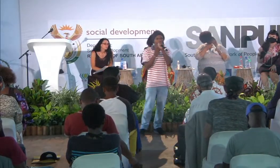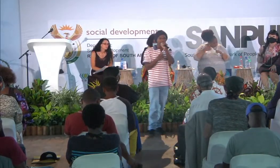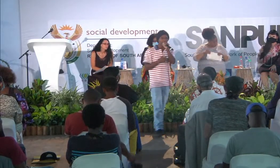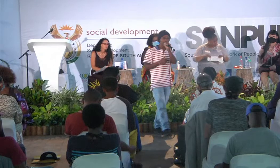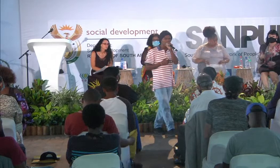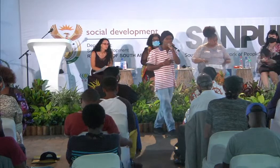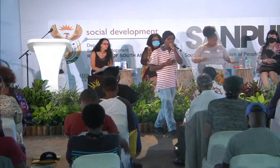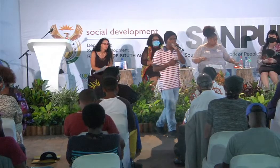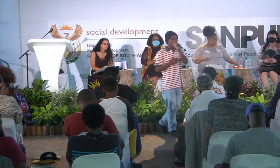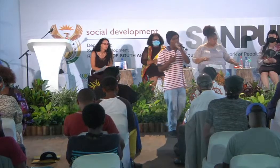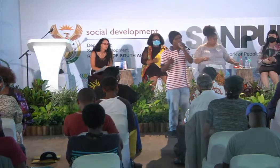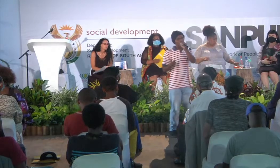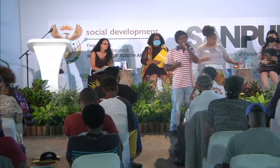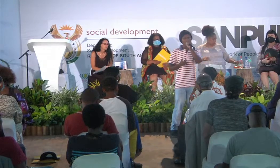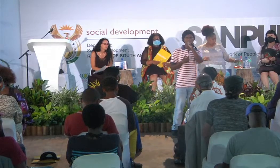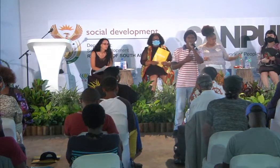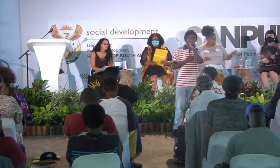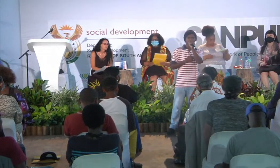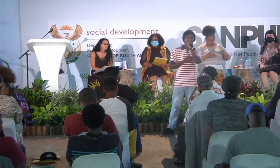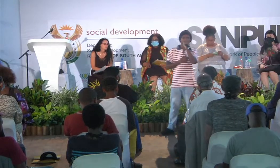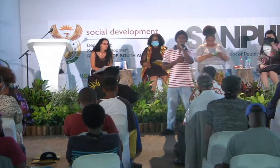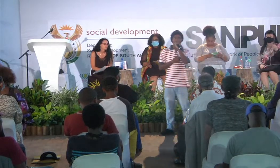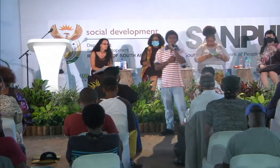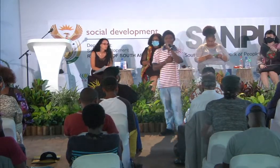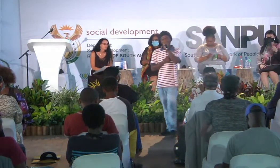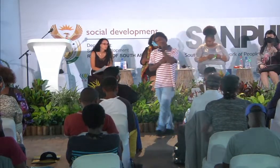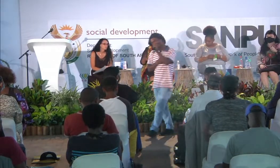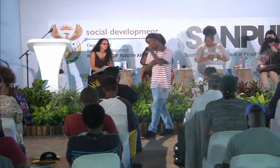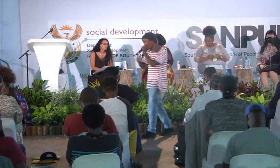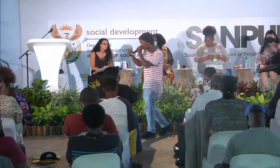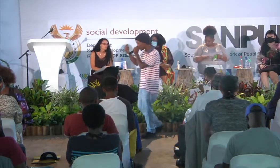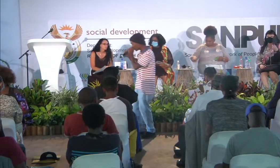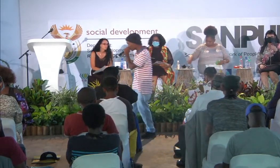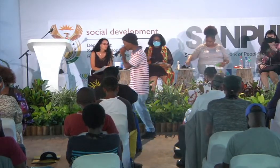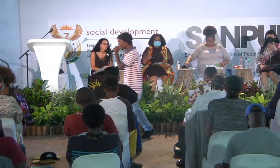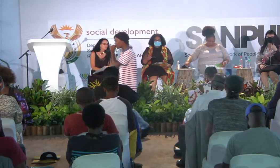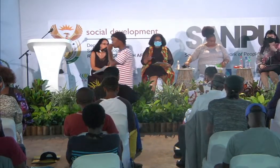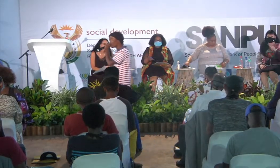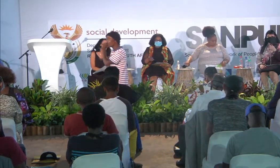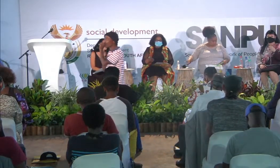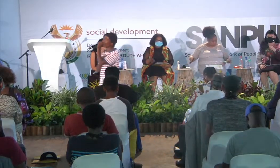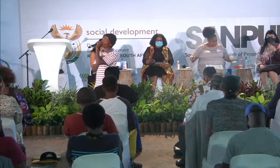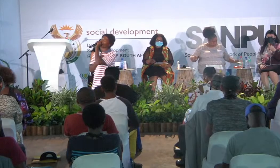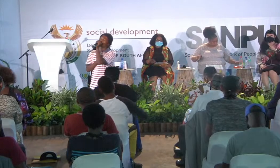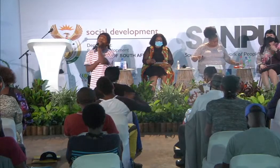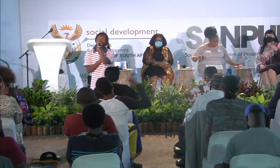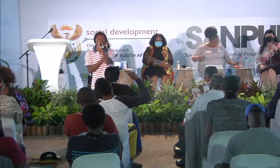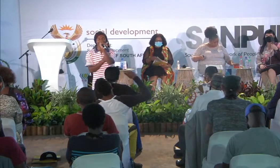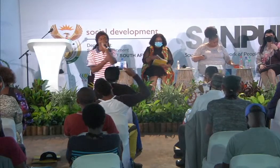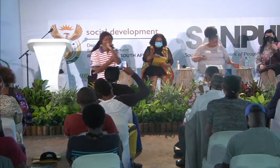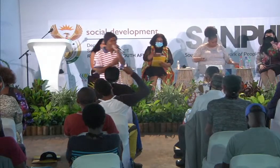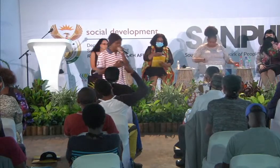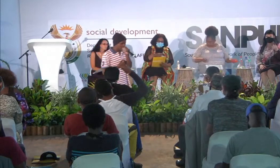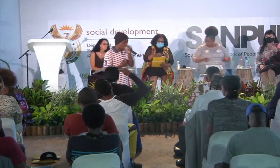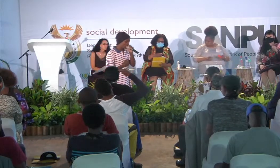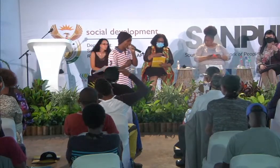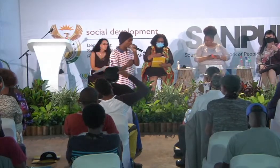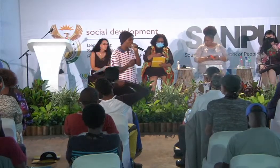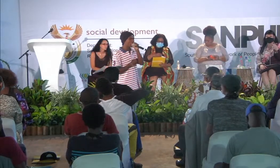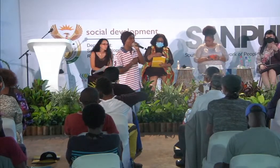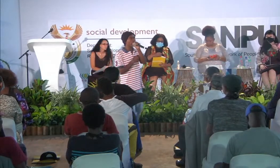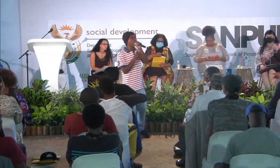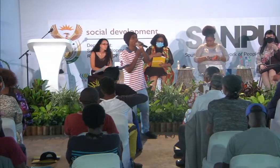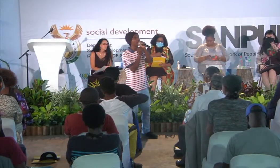igazi emgaqweni obvious khona oshonile bembulalela usheleni ngoba noma ubani ufuna ukubona imali ephaketheni sengiguqa